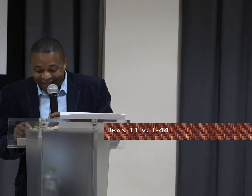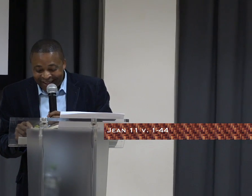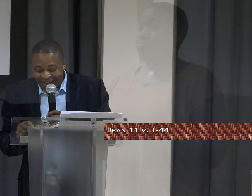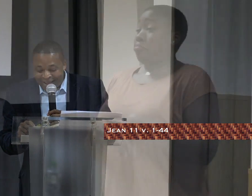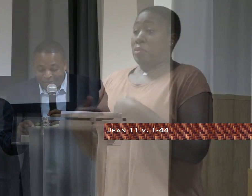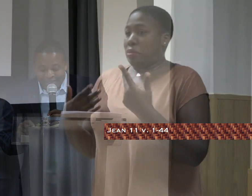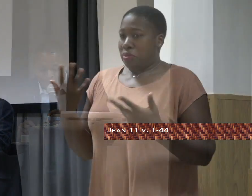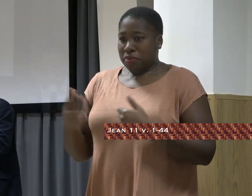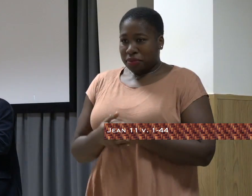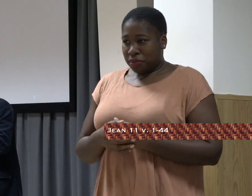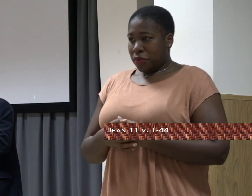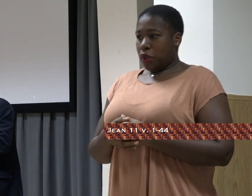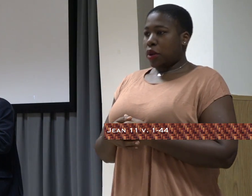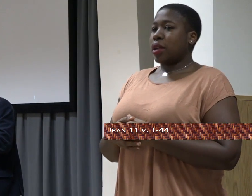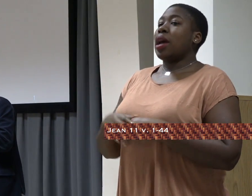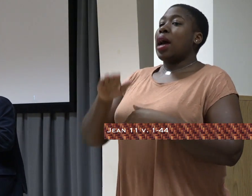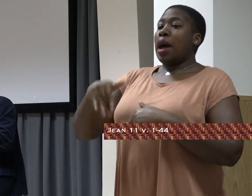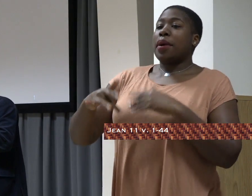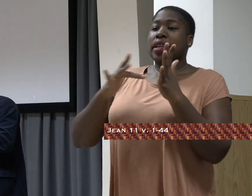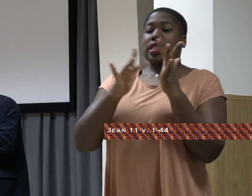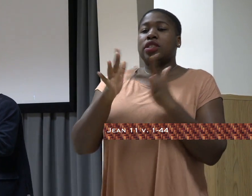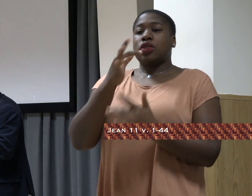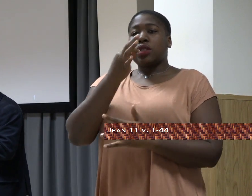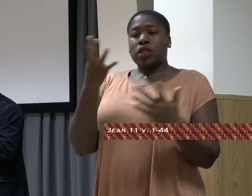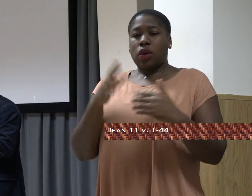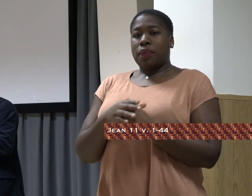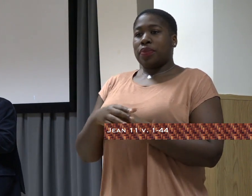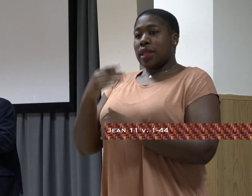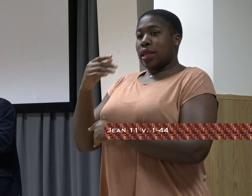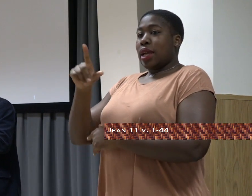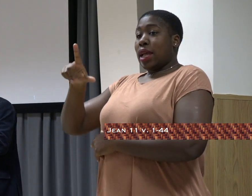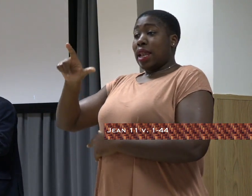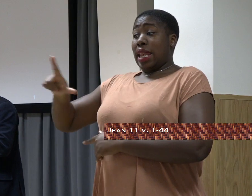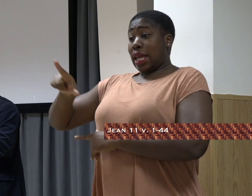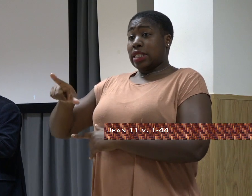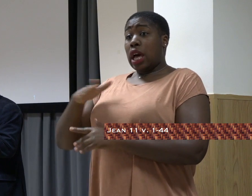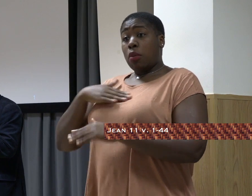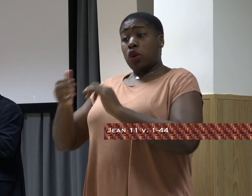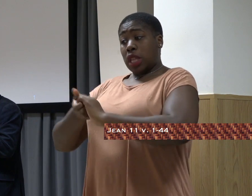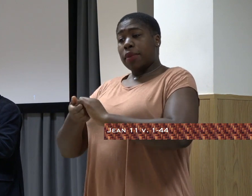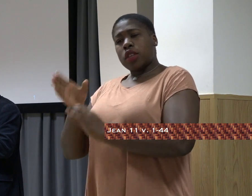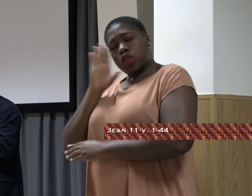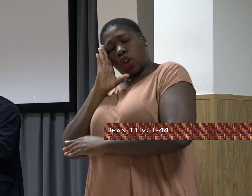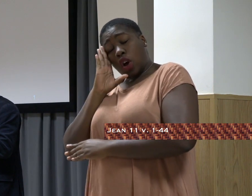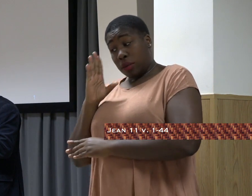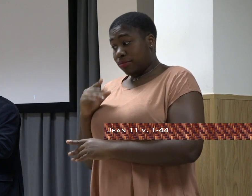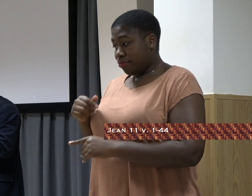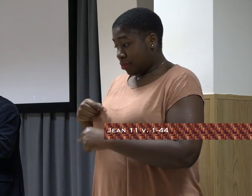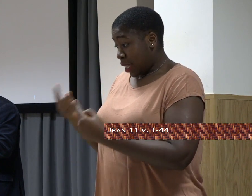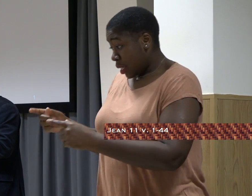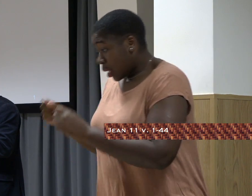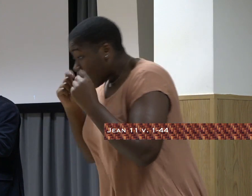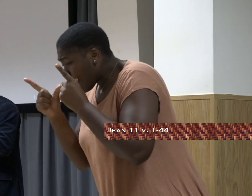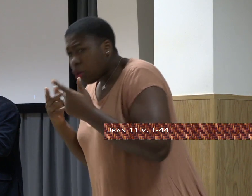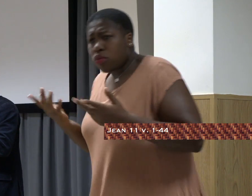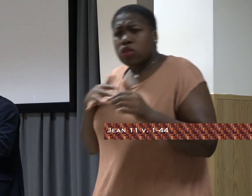l'histoire. Après ces paroles, il leur dit, « Lazare, notre ami, dort, mais je vais le réveiller. » Les disciples lui dirent, « Seigneur, il dort. S'il